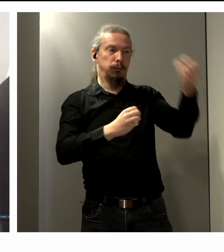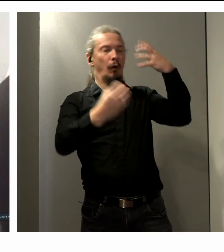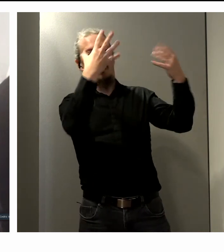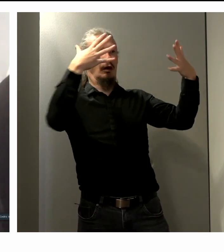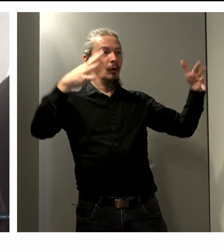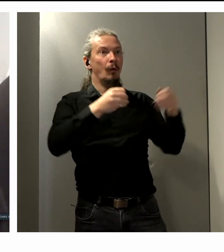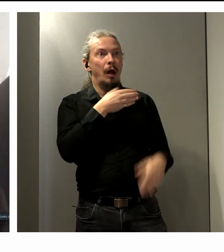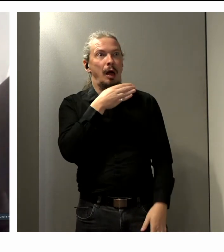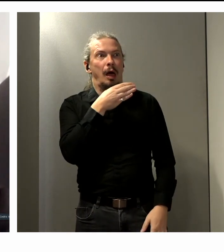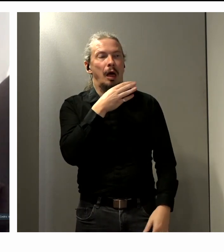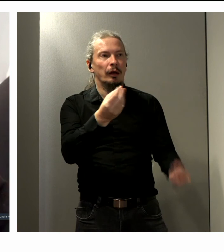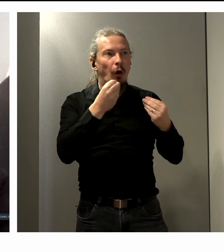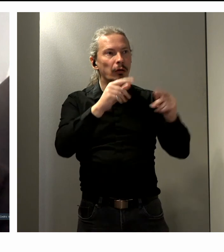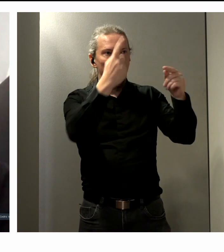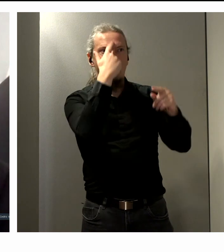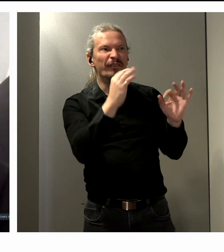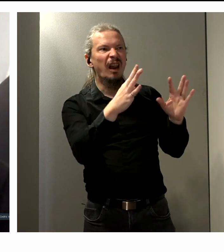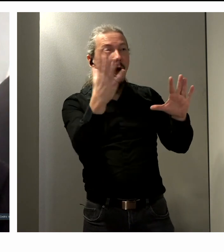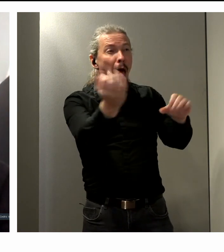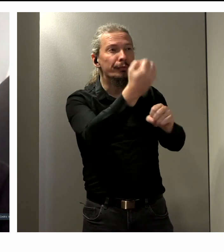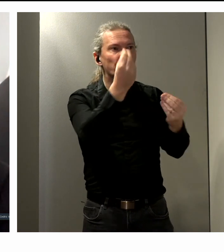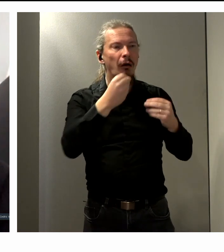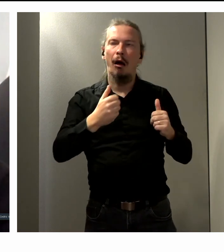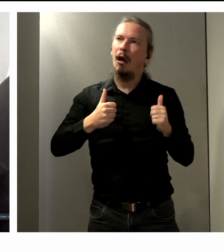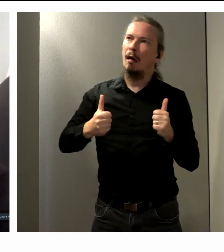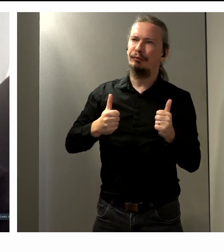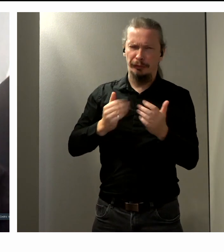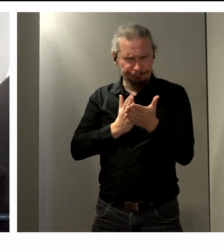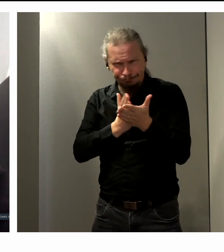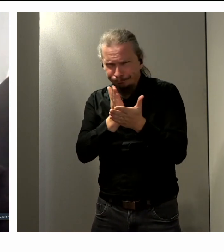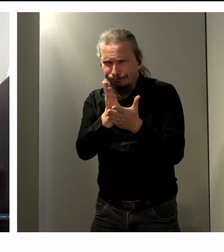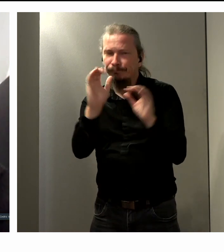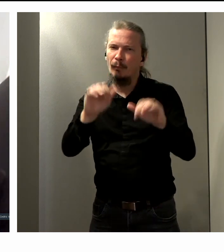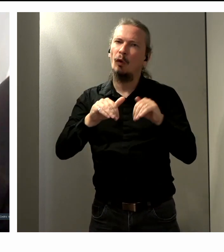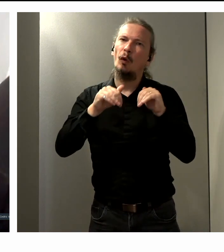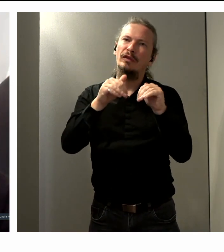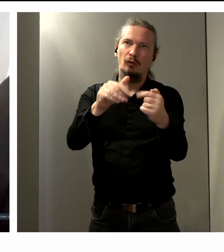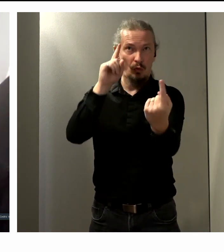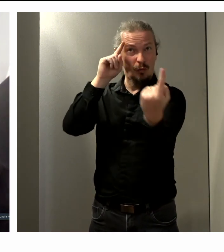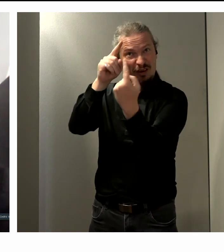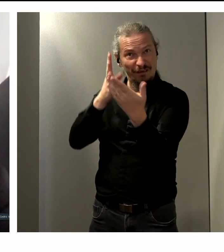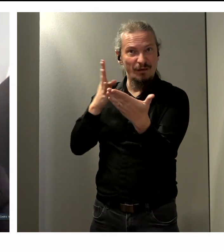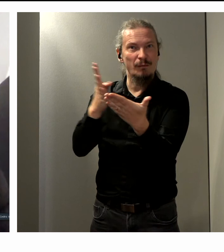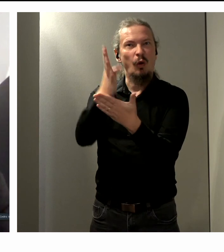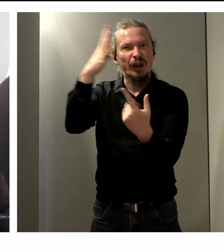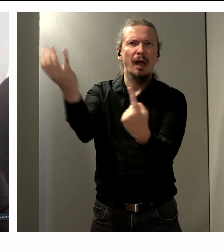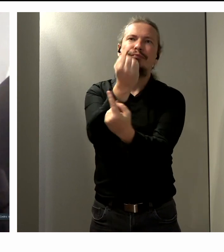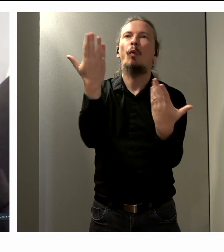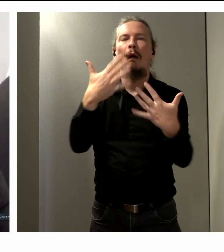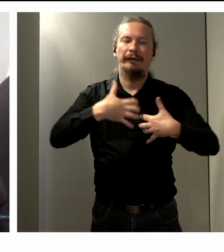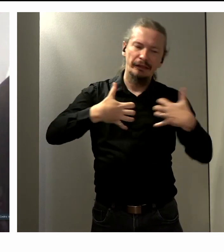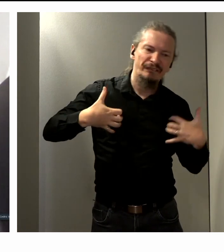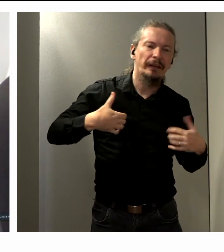des profils qui vous rendent heureux, qui vous rendent inspirés et qui vous font avancer vers l'autre projet, que ce soit